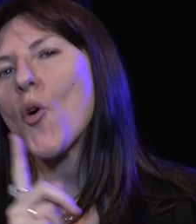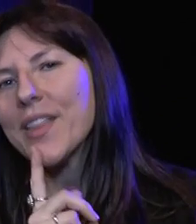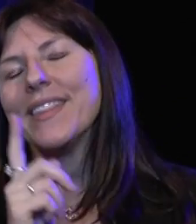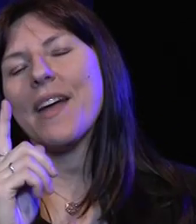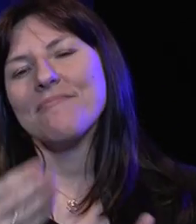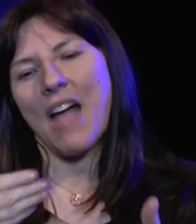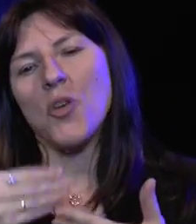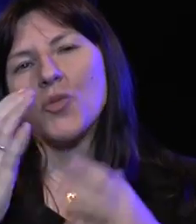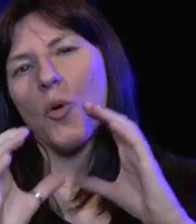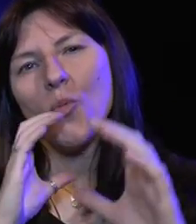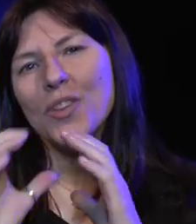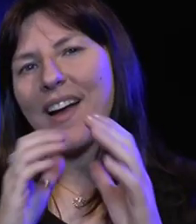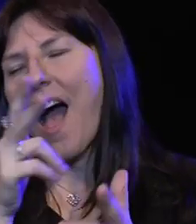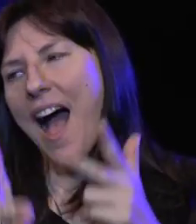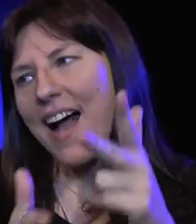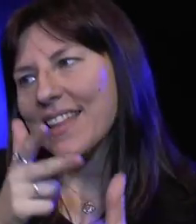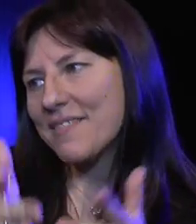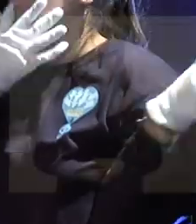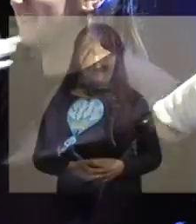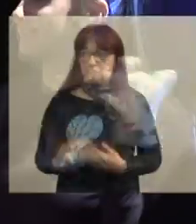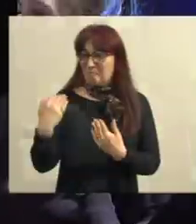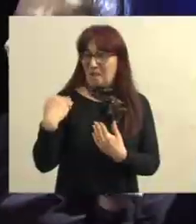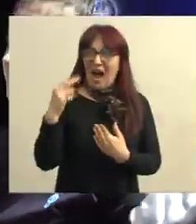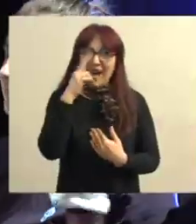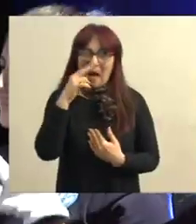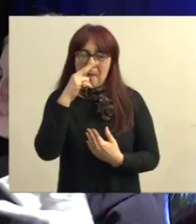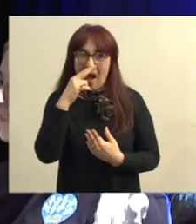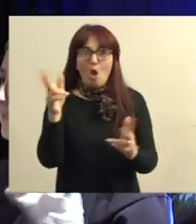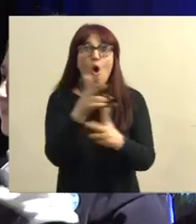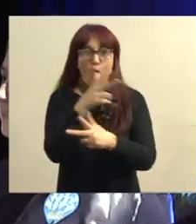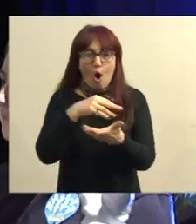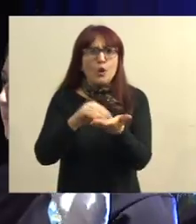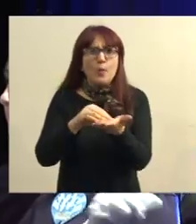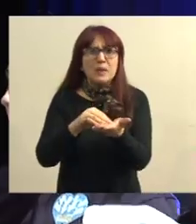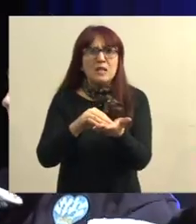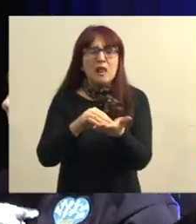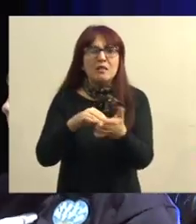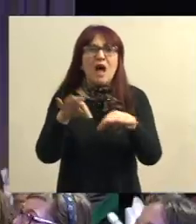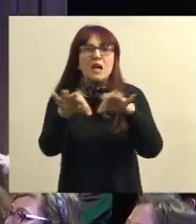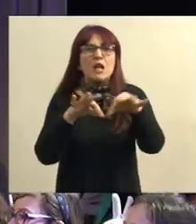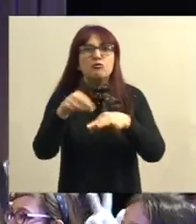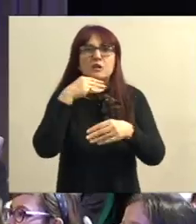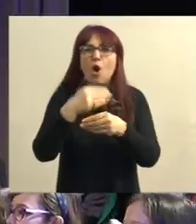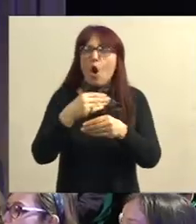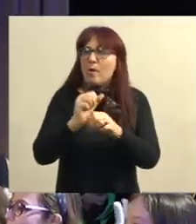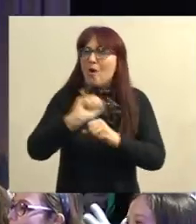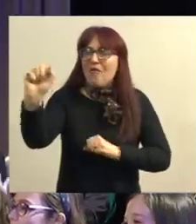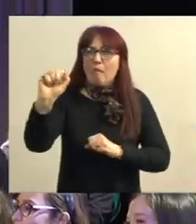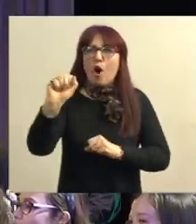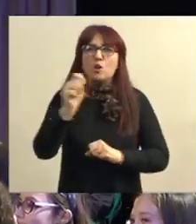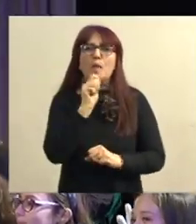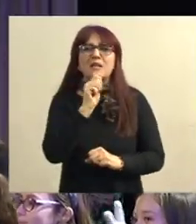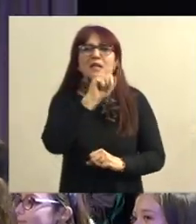mi aiuterà a comunicare con loro. Il coro è stato ripreso a Rapallo da Mr. Lui, comico, regista